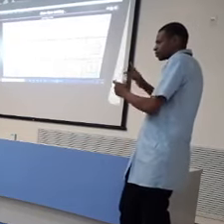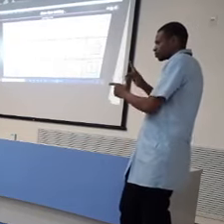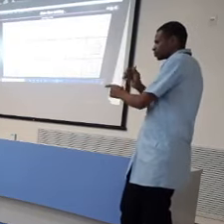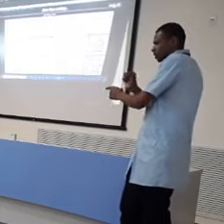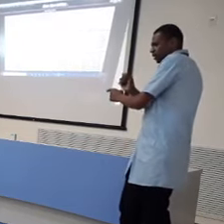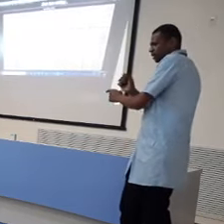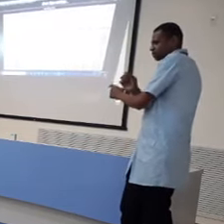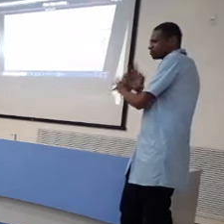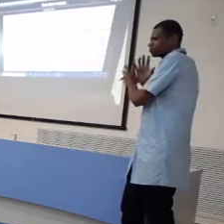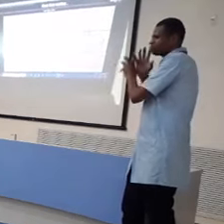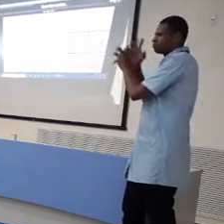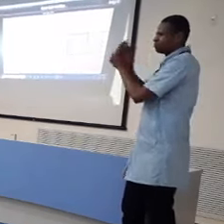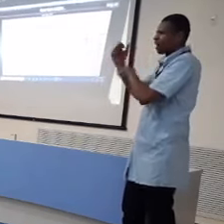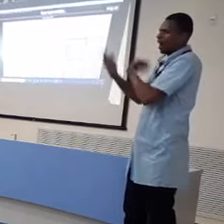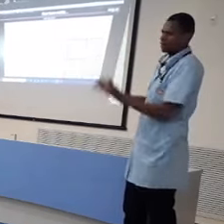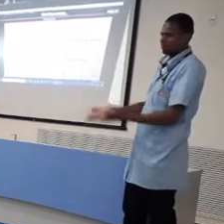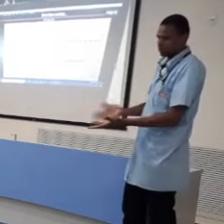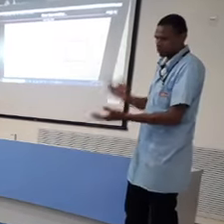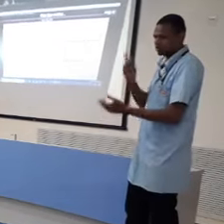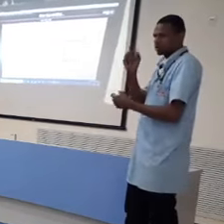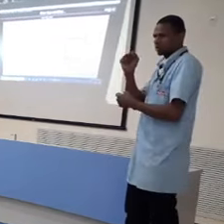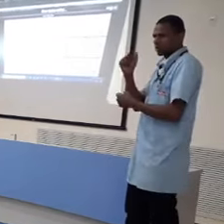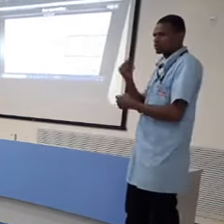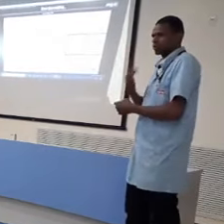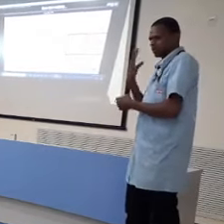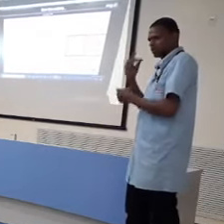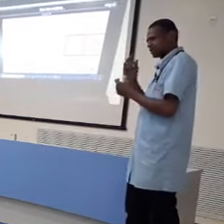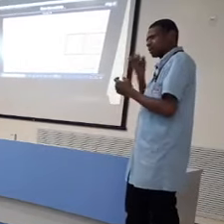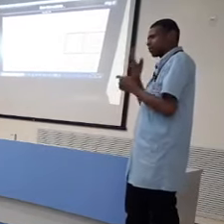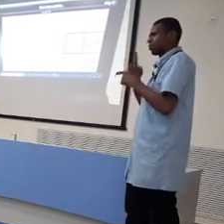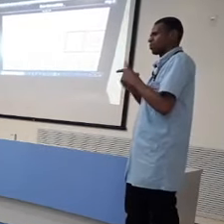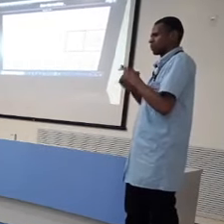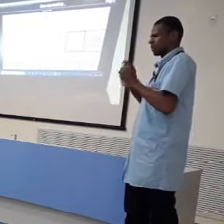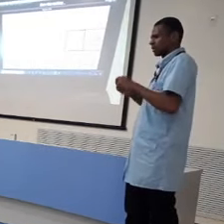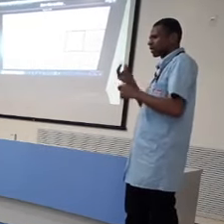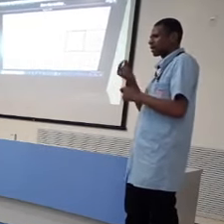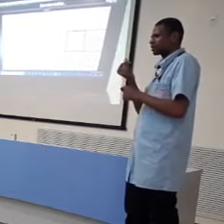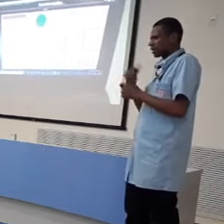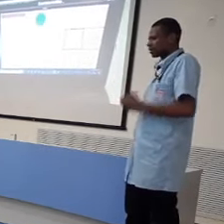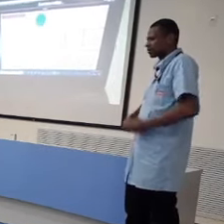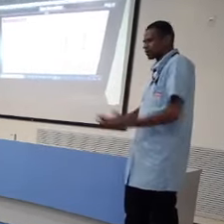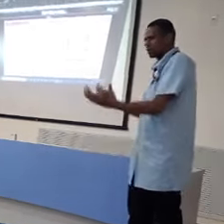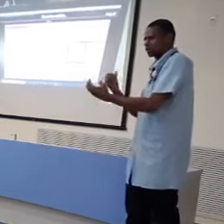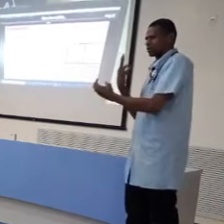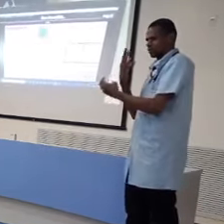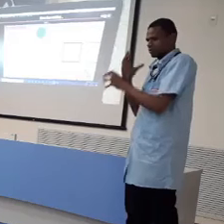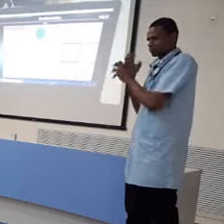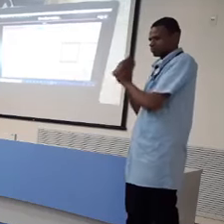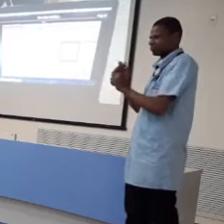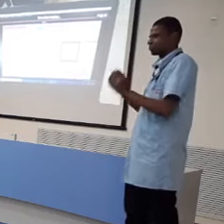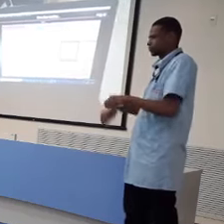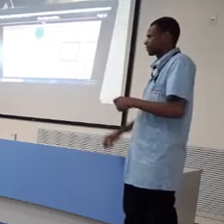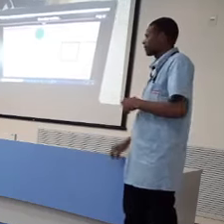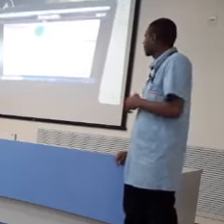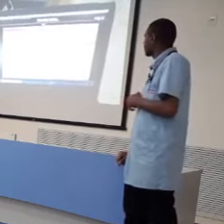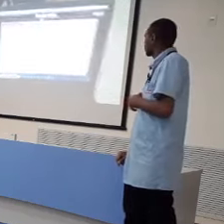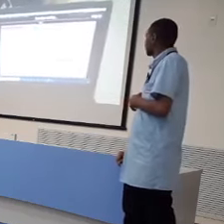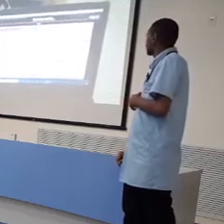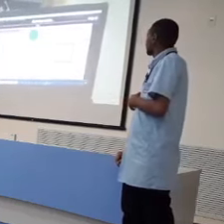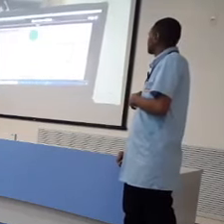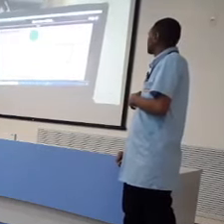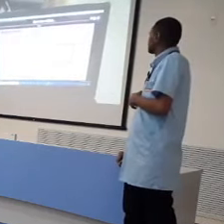fazendo o seu cálculo aí de solda, quanto você está gastando aí na soldagem. Ok?